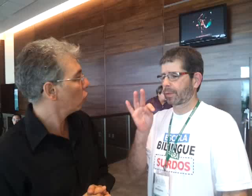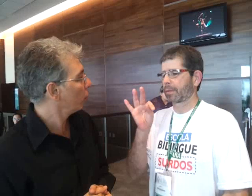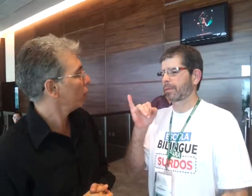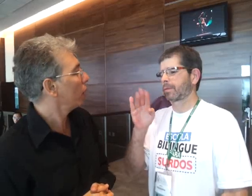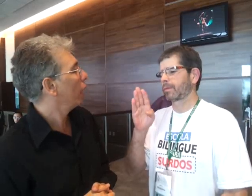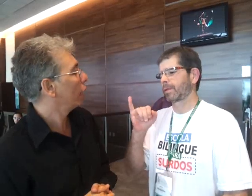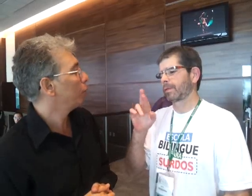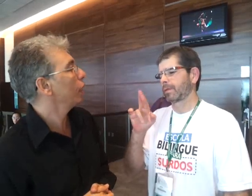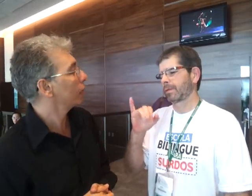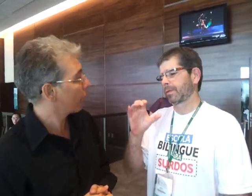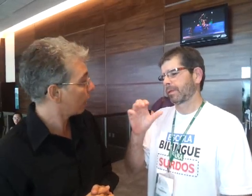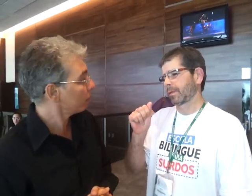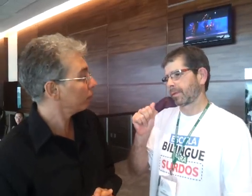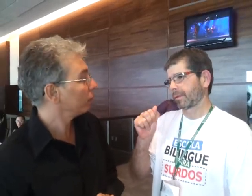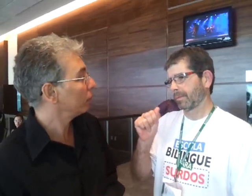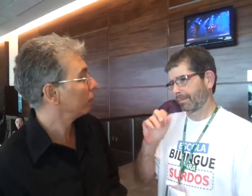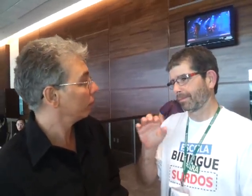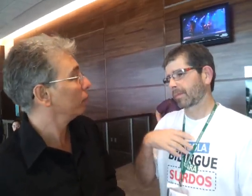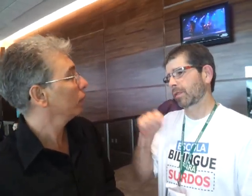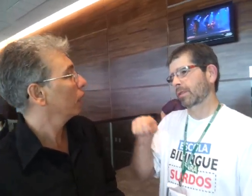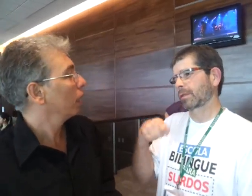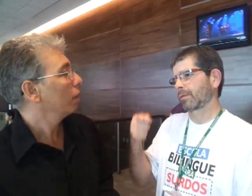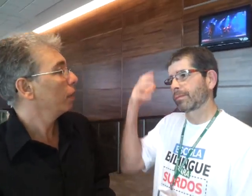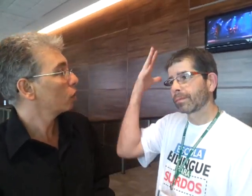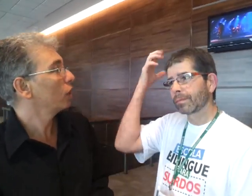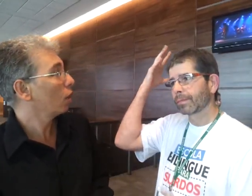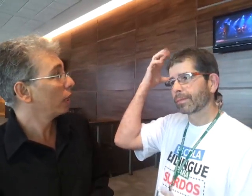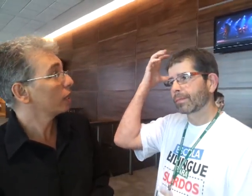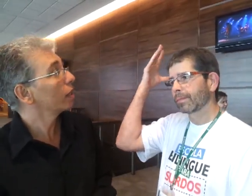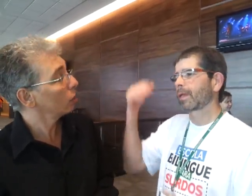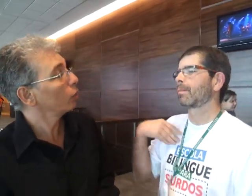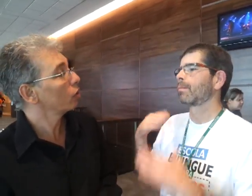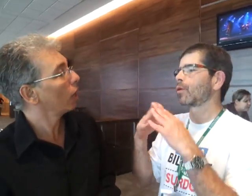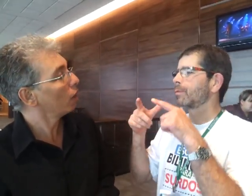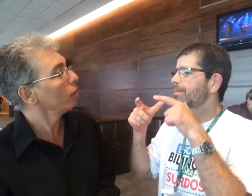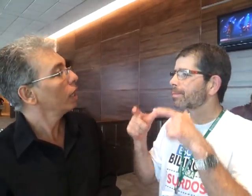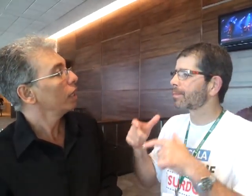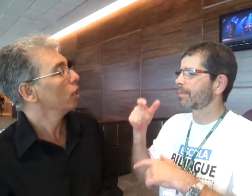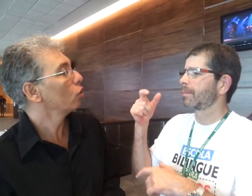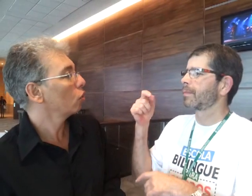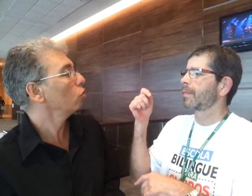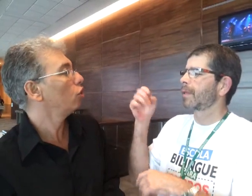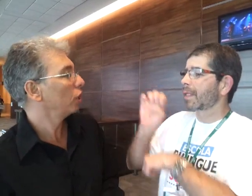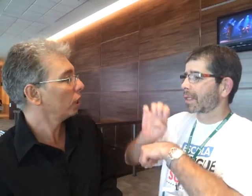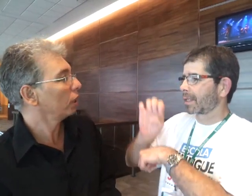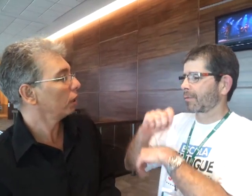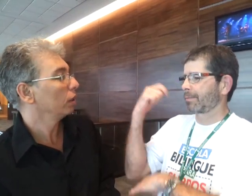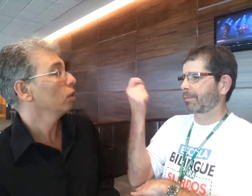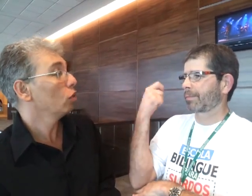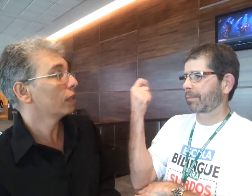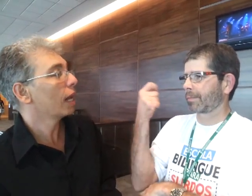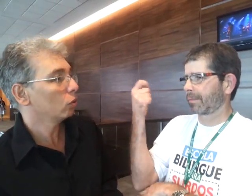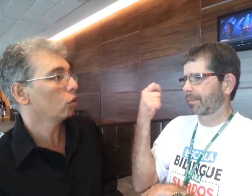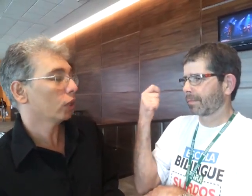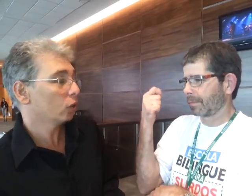Meu nome é Tibiriçá, meu sinal é esse daqui, meu sinal, e eu sou do estado do Rio Grande do